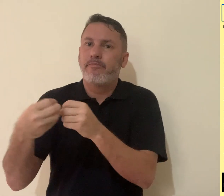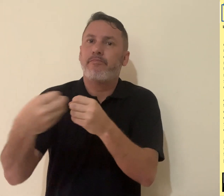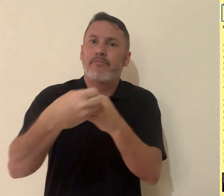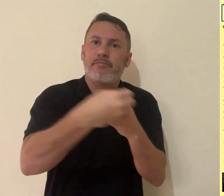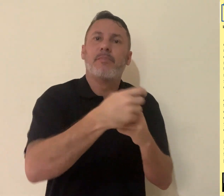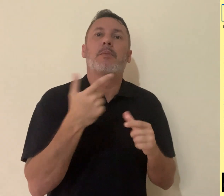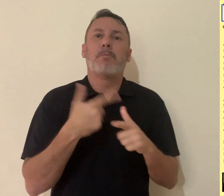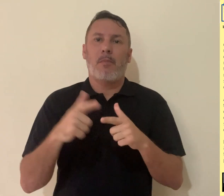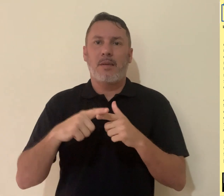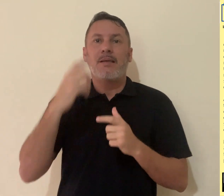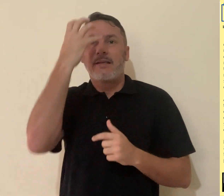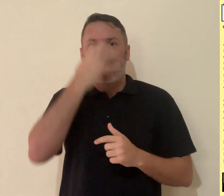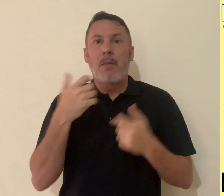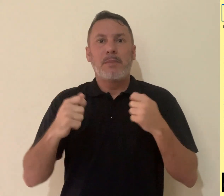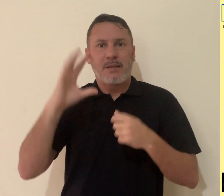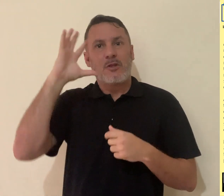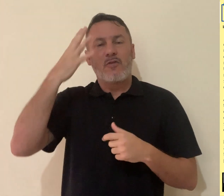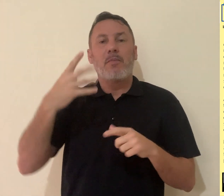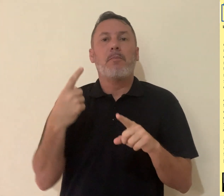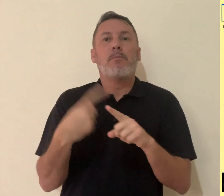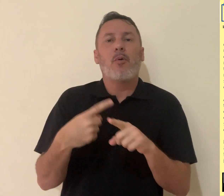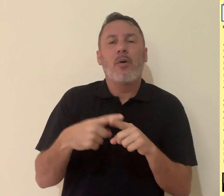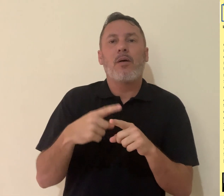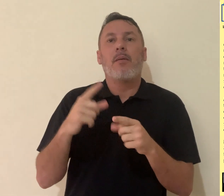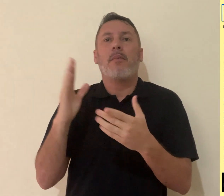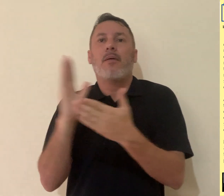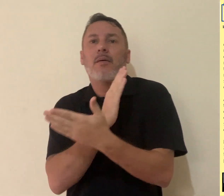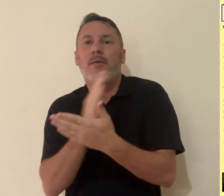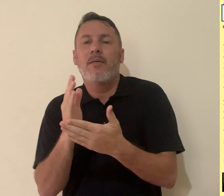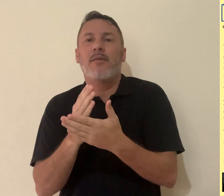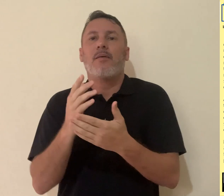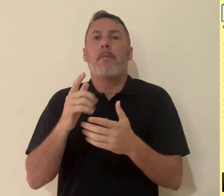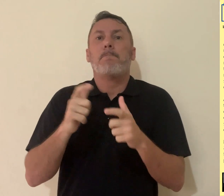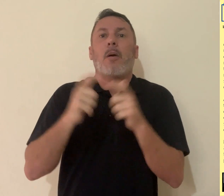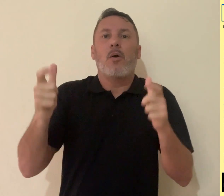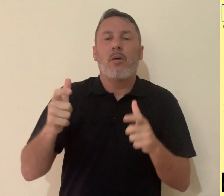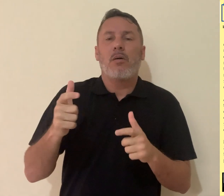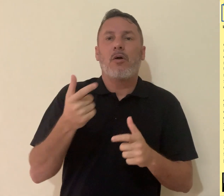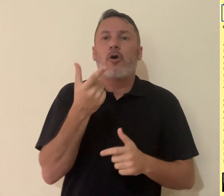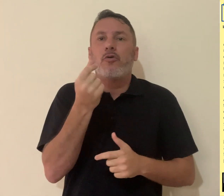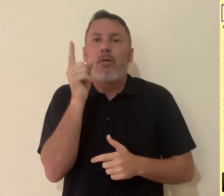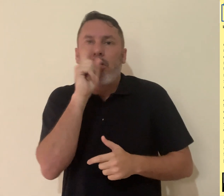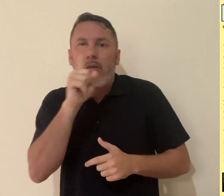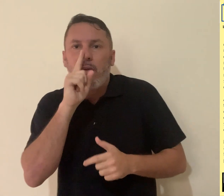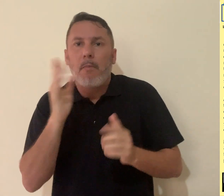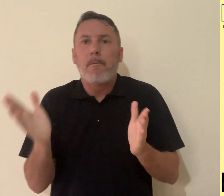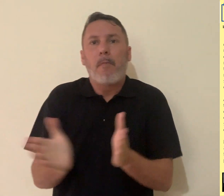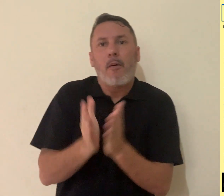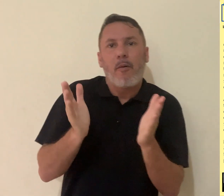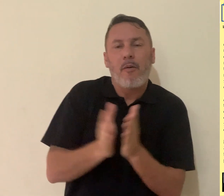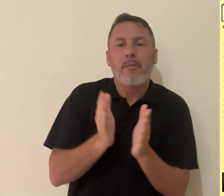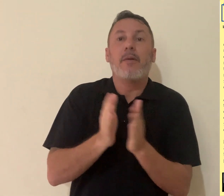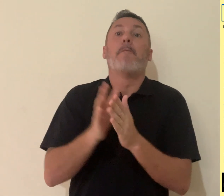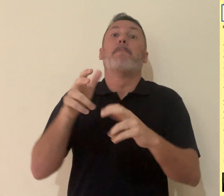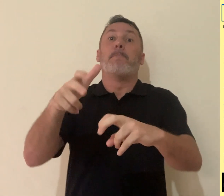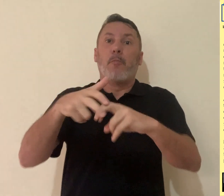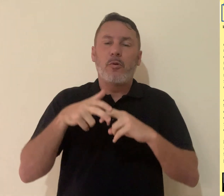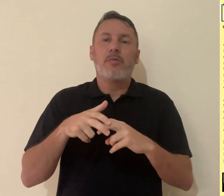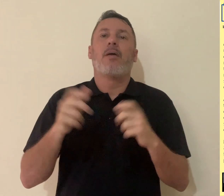nos demais municípios brasileiros na da sua condição socioeconômica o que por si só aumenta a